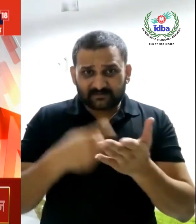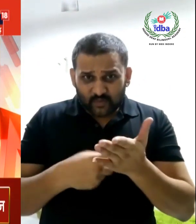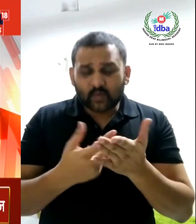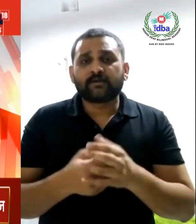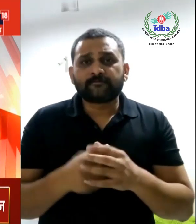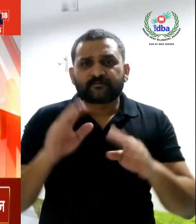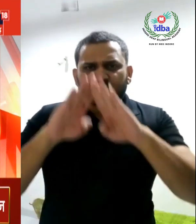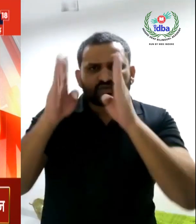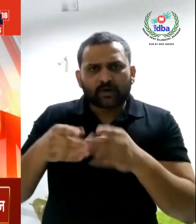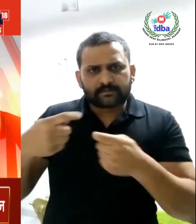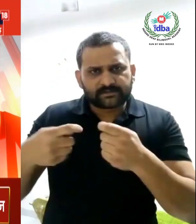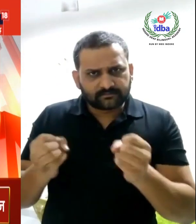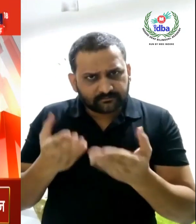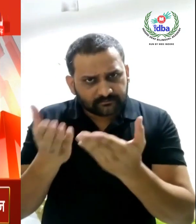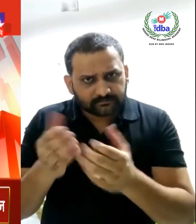दुकानों के लिए,